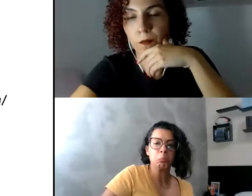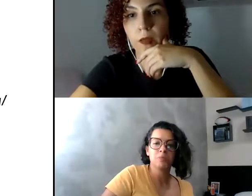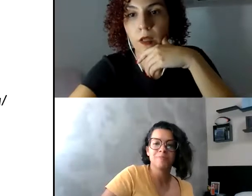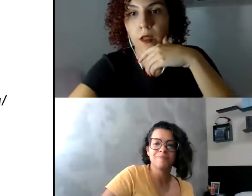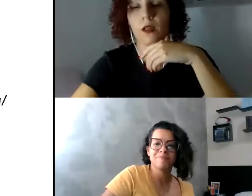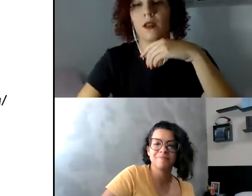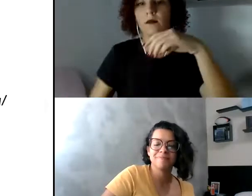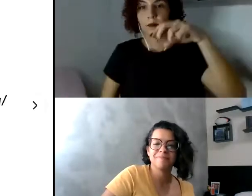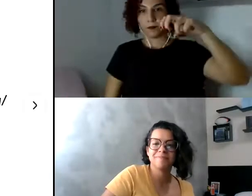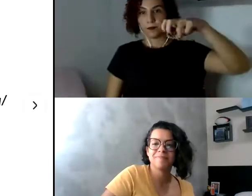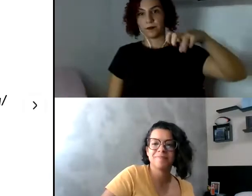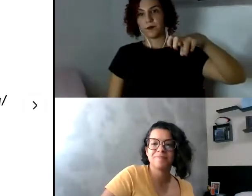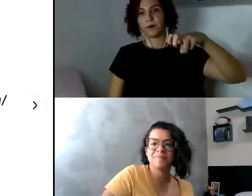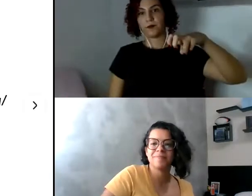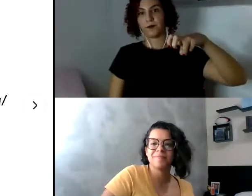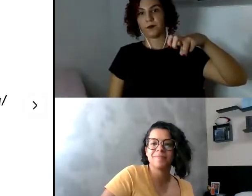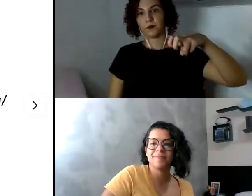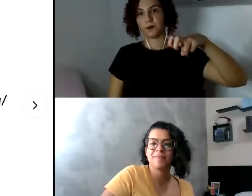Não?